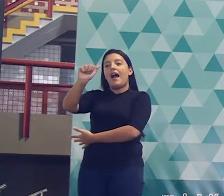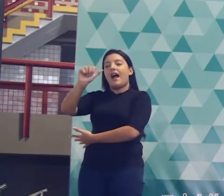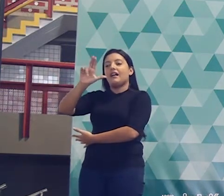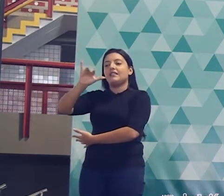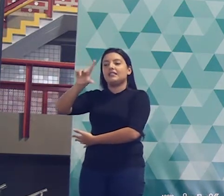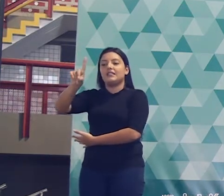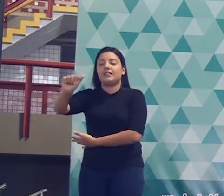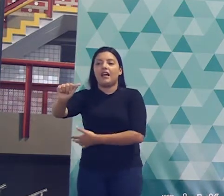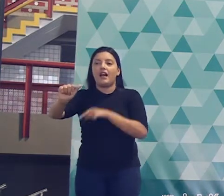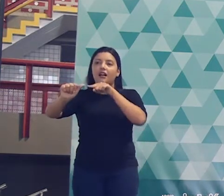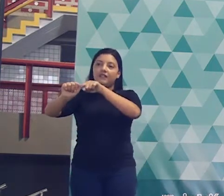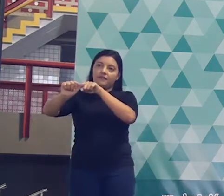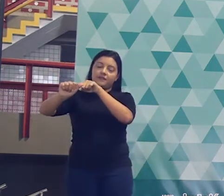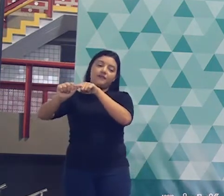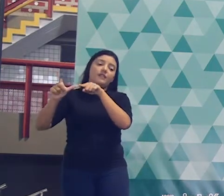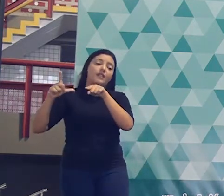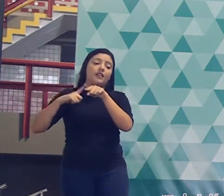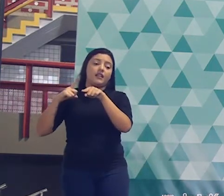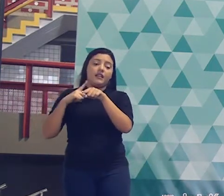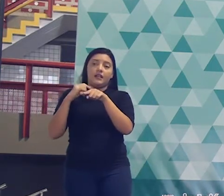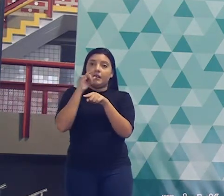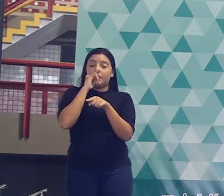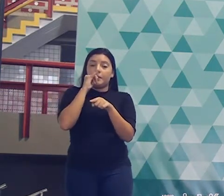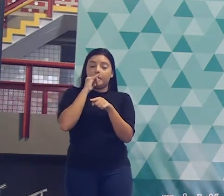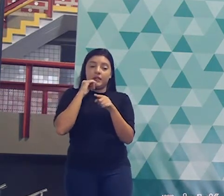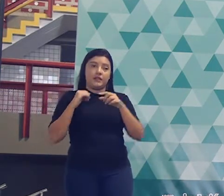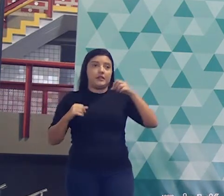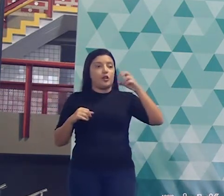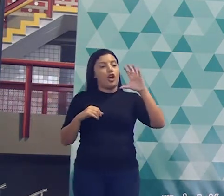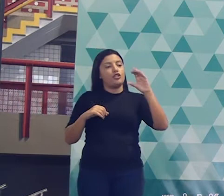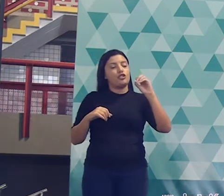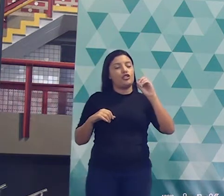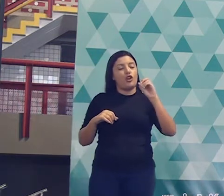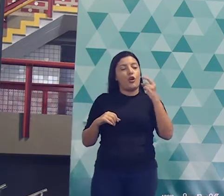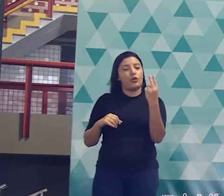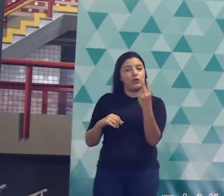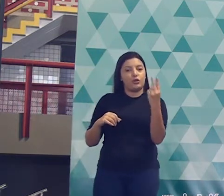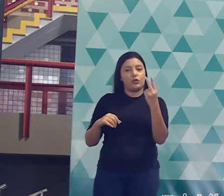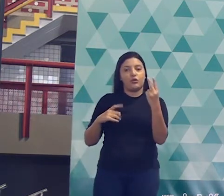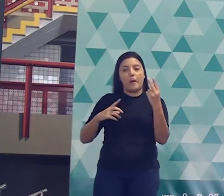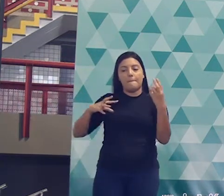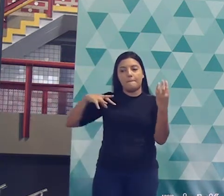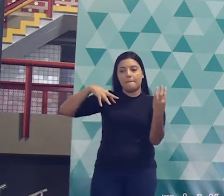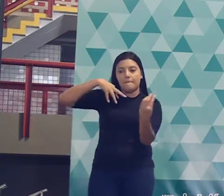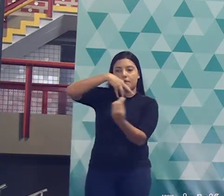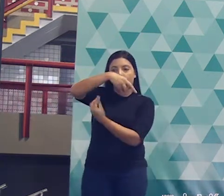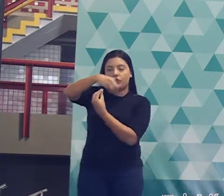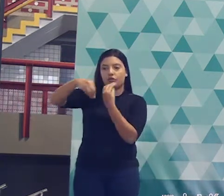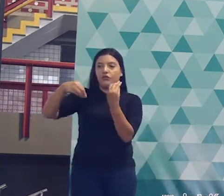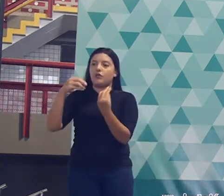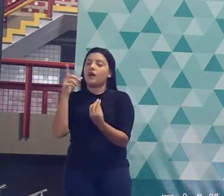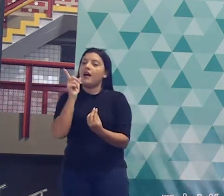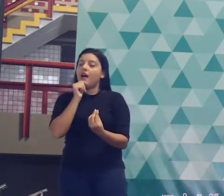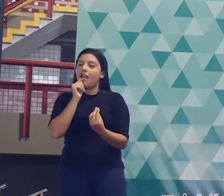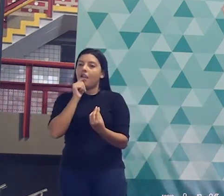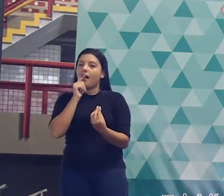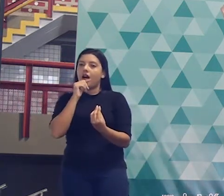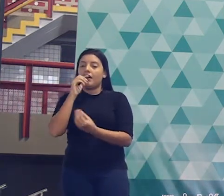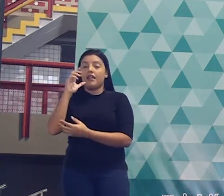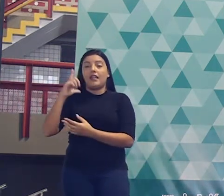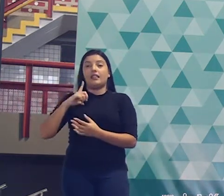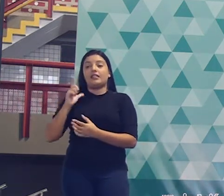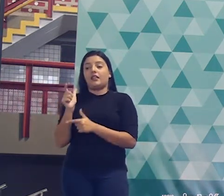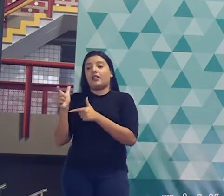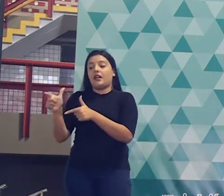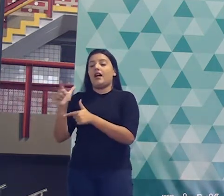CO2 é liberado, ele vai reagir com a água que está presente no atmosférico e vai dar origem ao H2CO3.